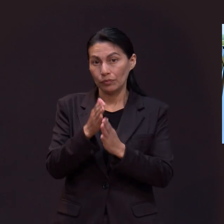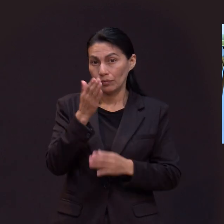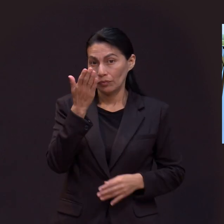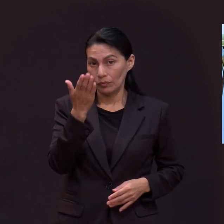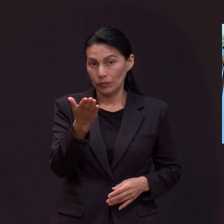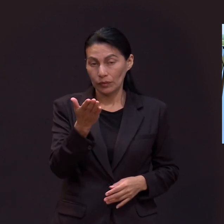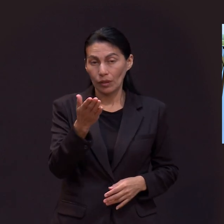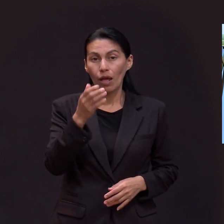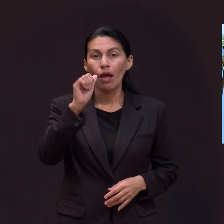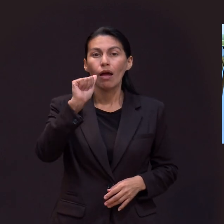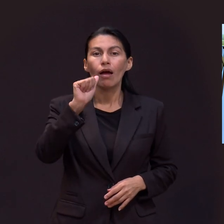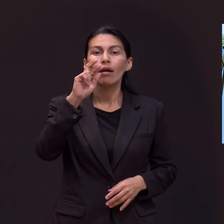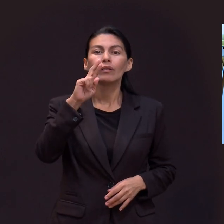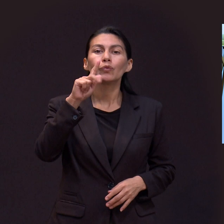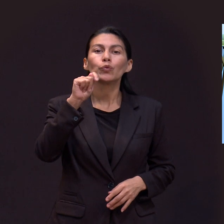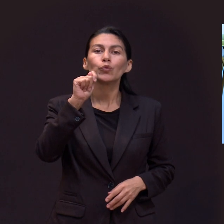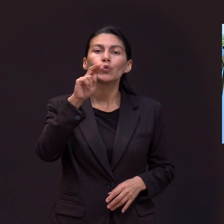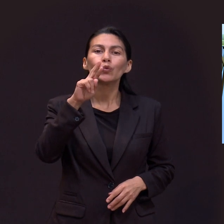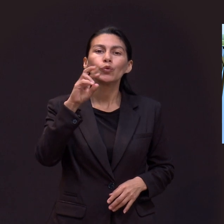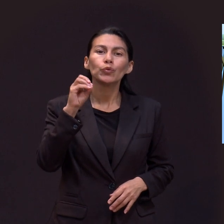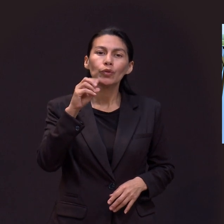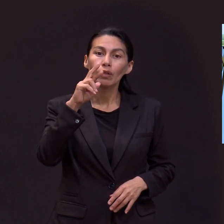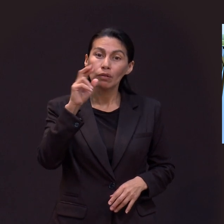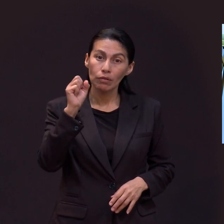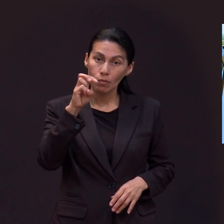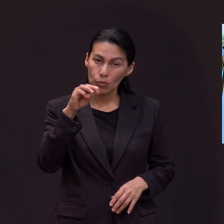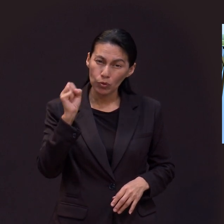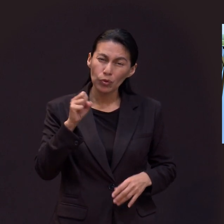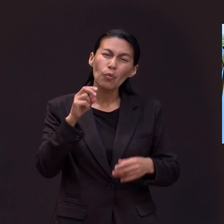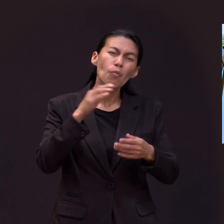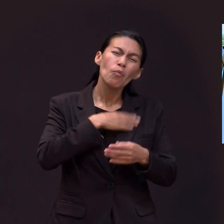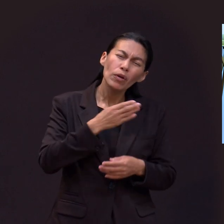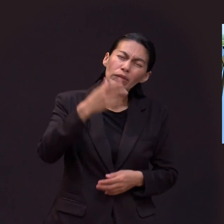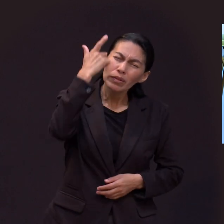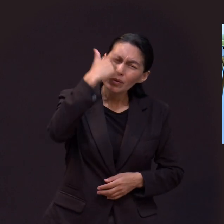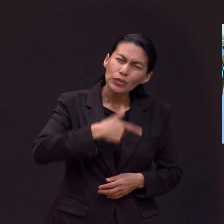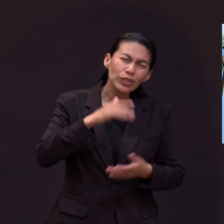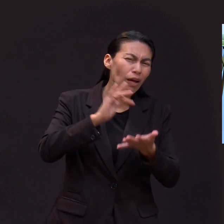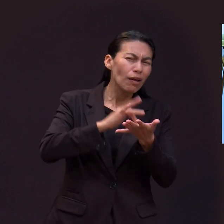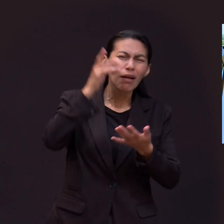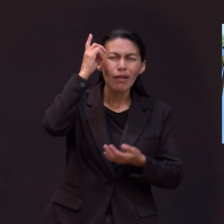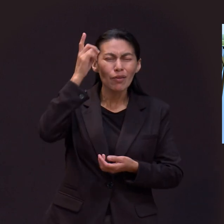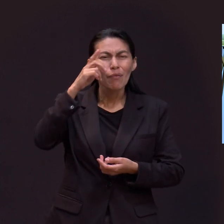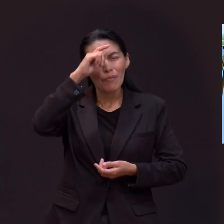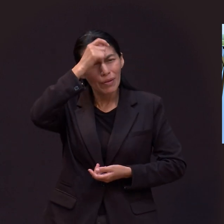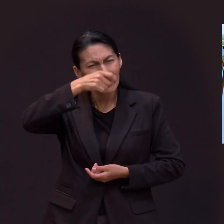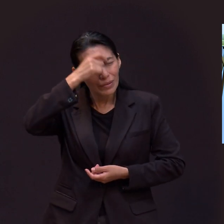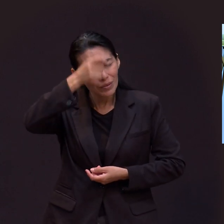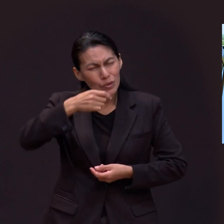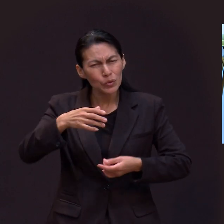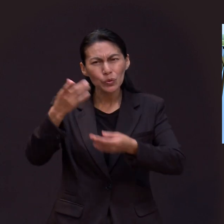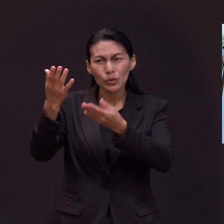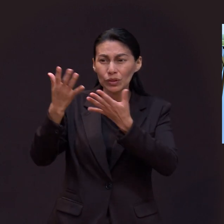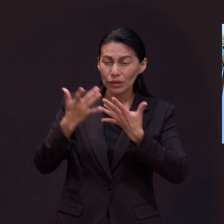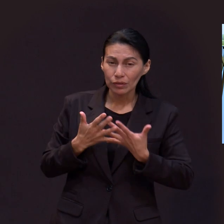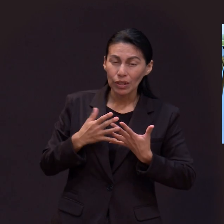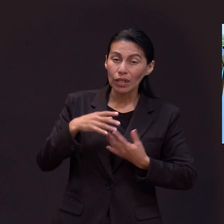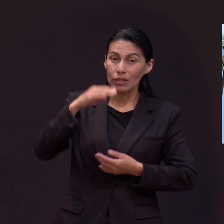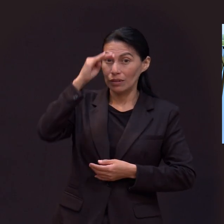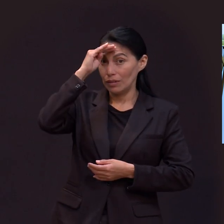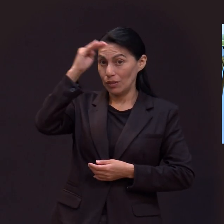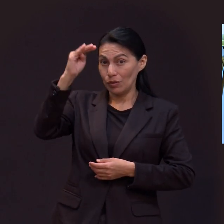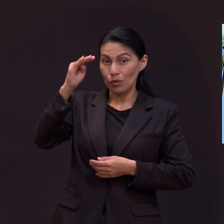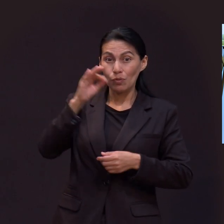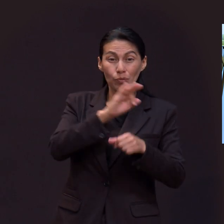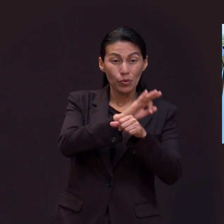pedido arturo ramón buenas noches dice doy gracias a dios por las bendiciones recibidas que